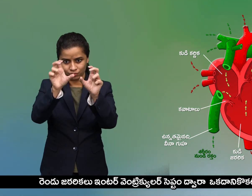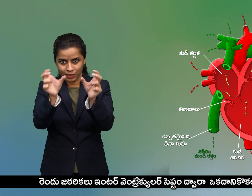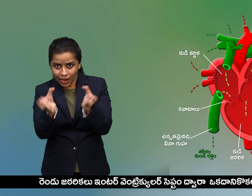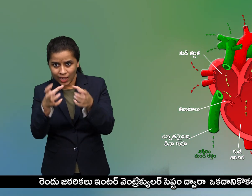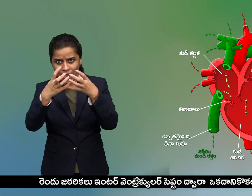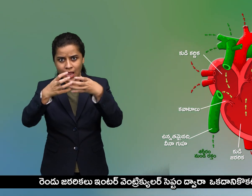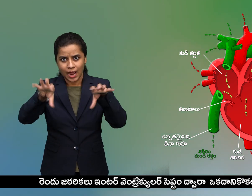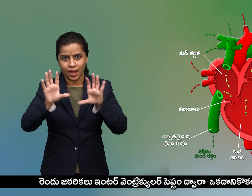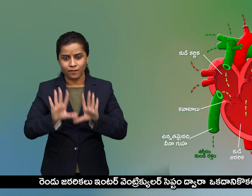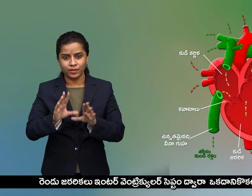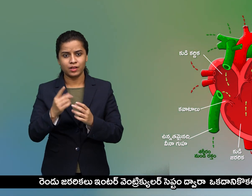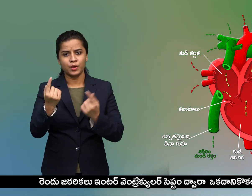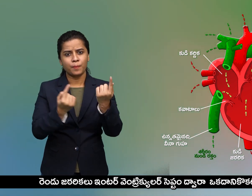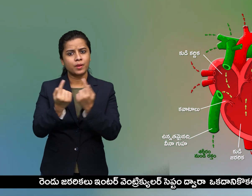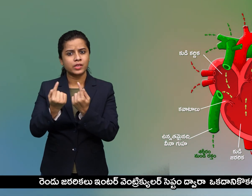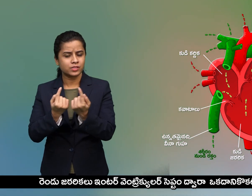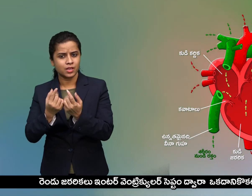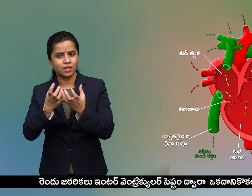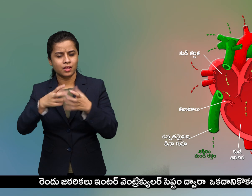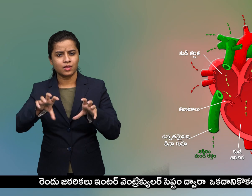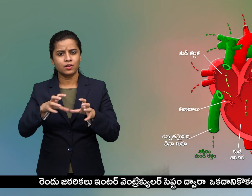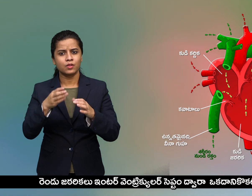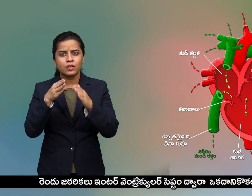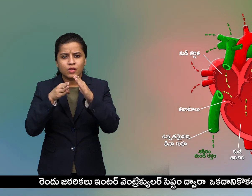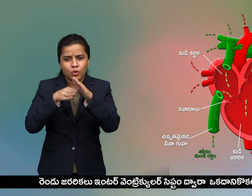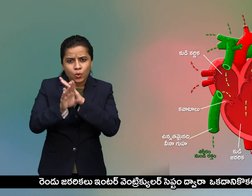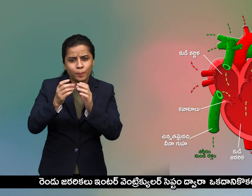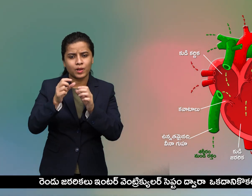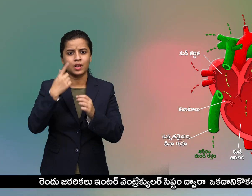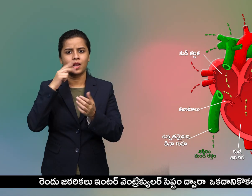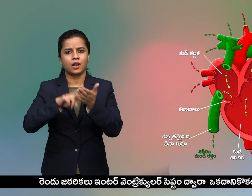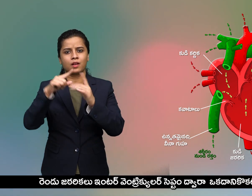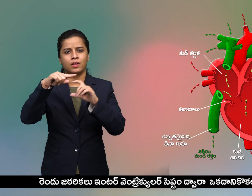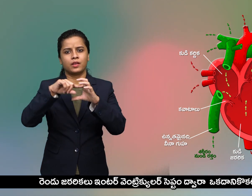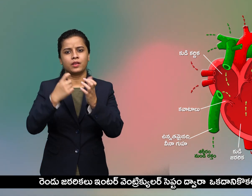వెంట్రిక్యులర్ సెప్టమ్ ద్వారా ఒకదానికొకటి వేరుచేయబడ్డాయి.